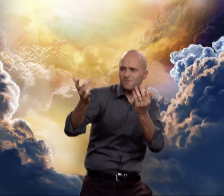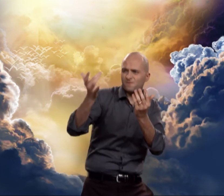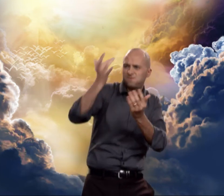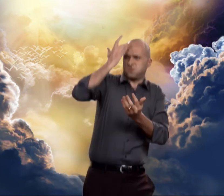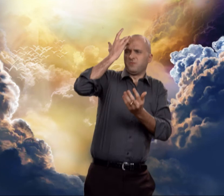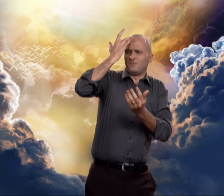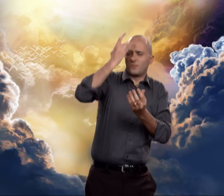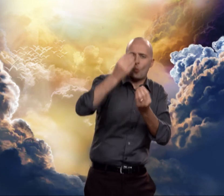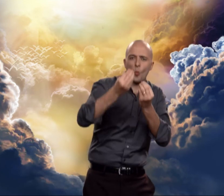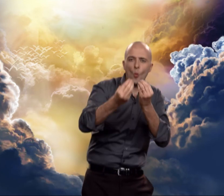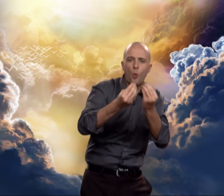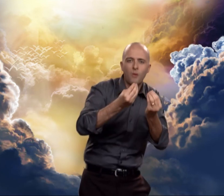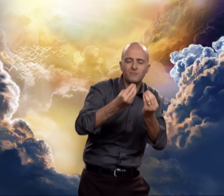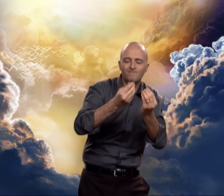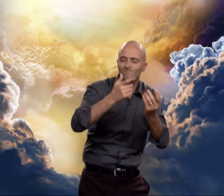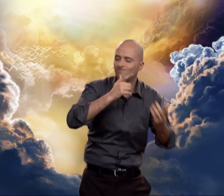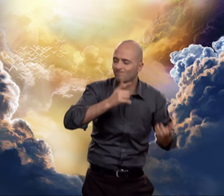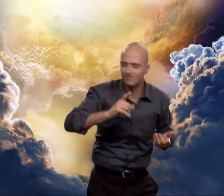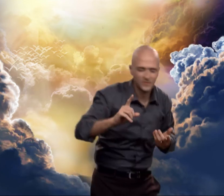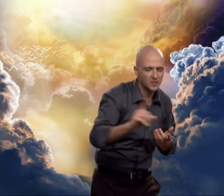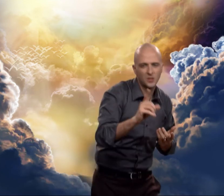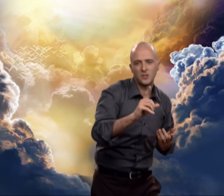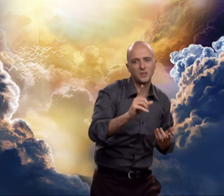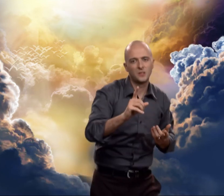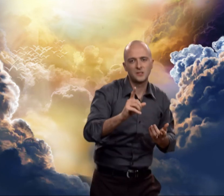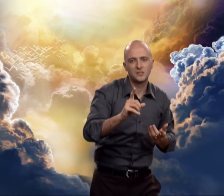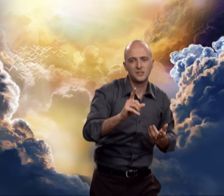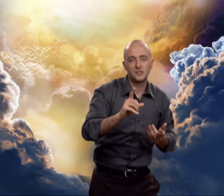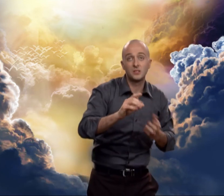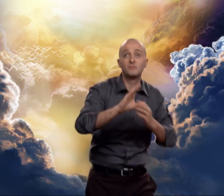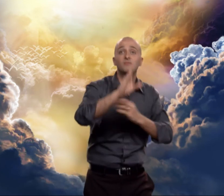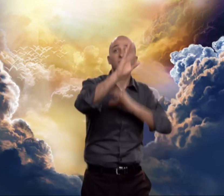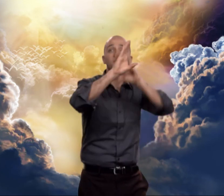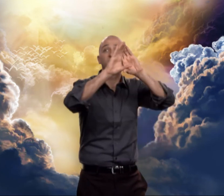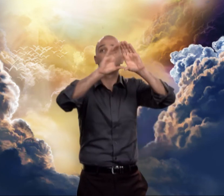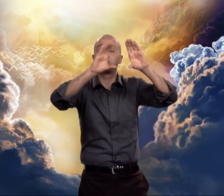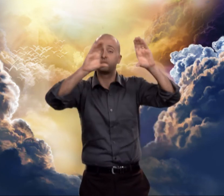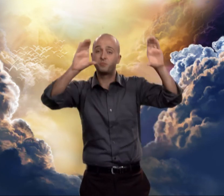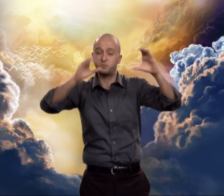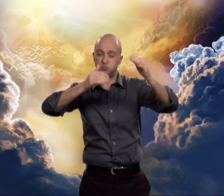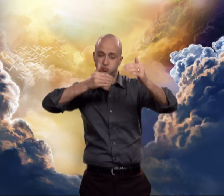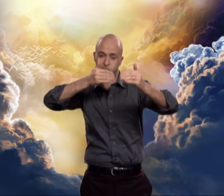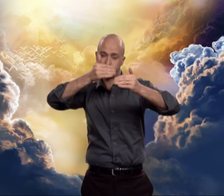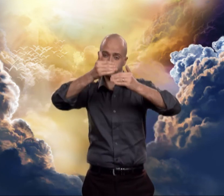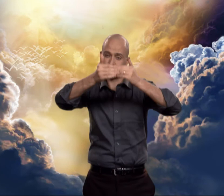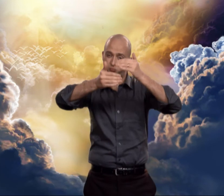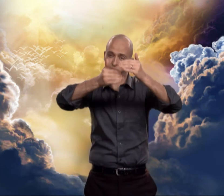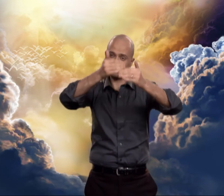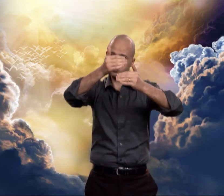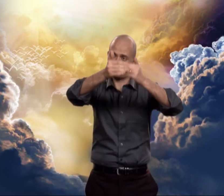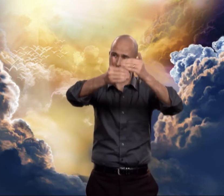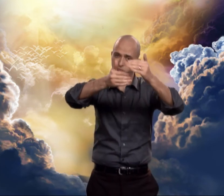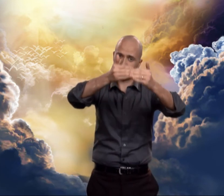dos salvos olha para o seu Redentor e todos entendem que seu reino não terá fim, irrompem no